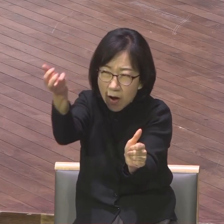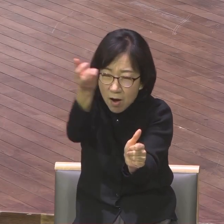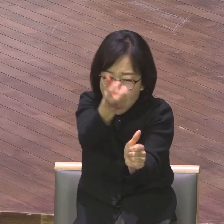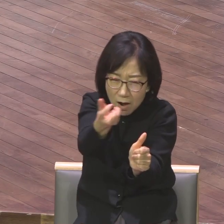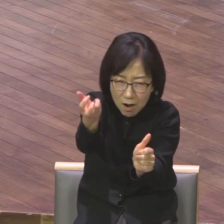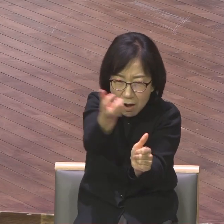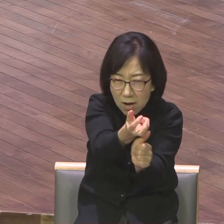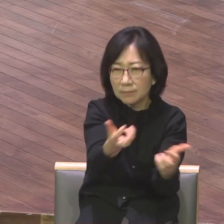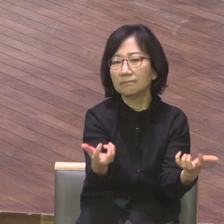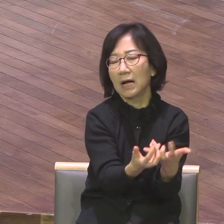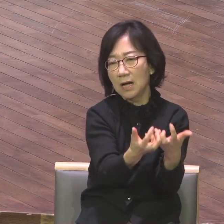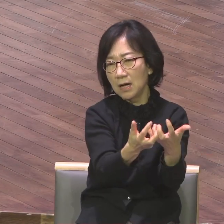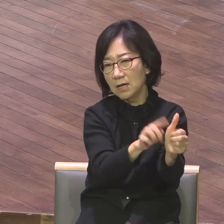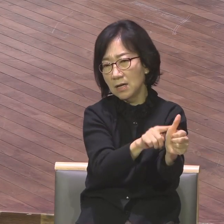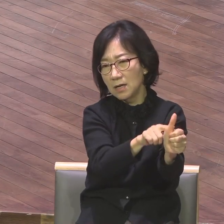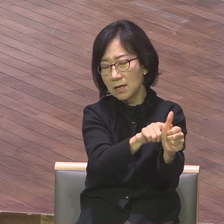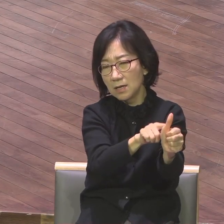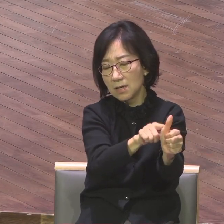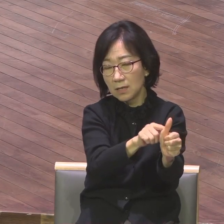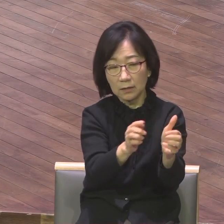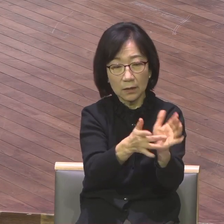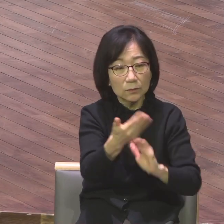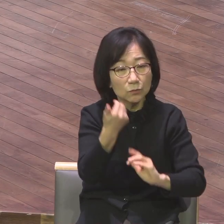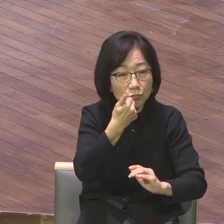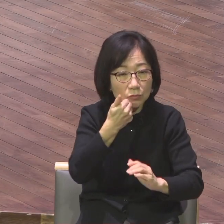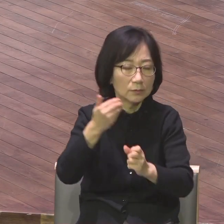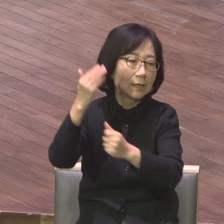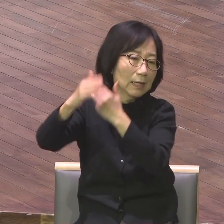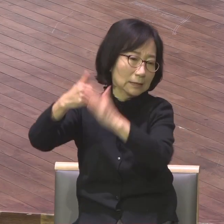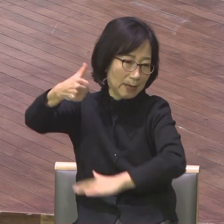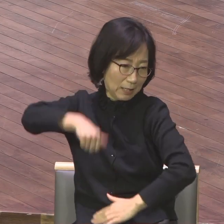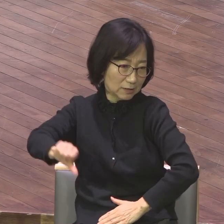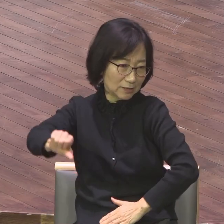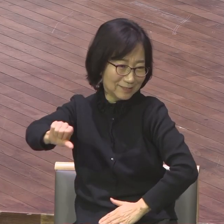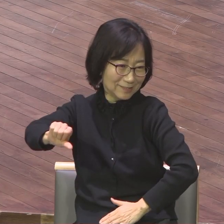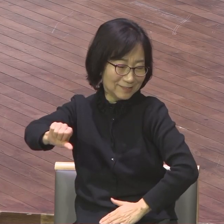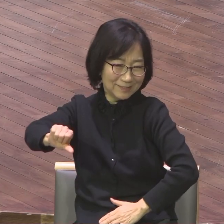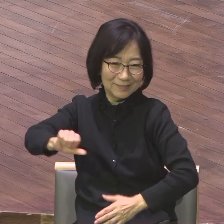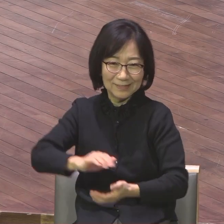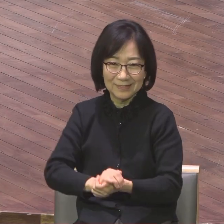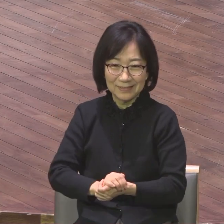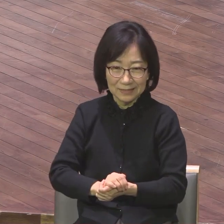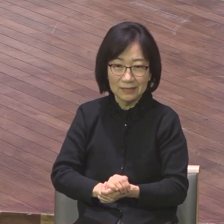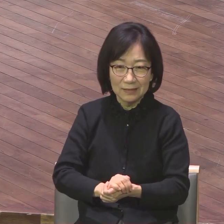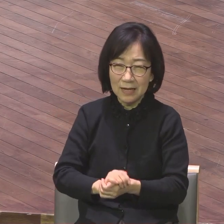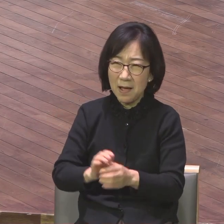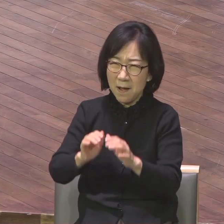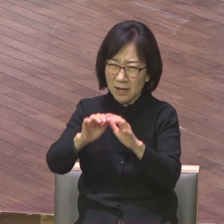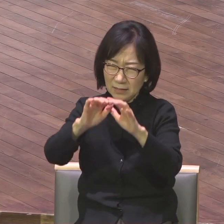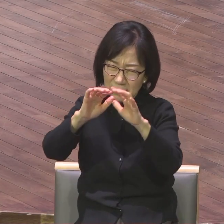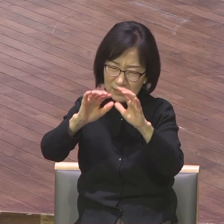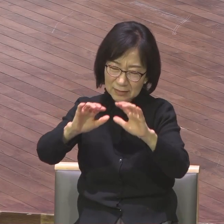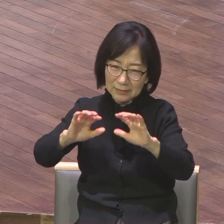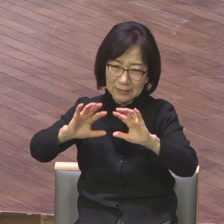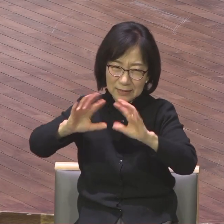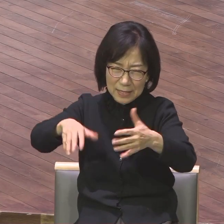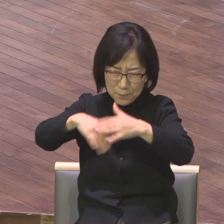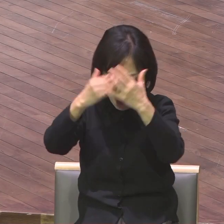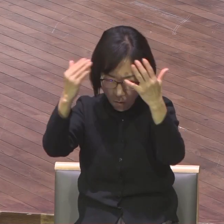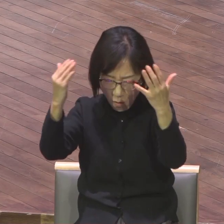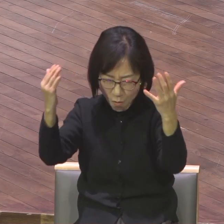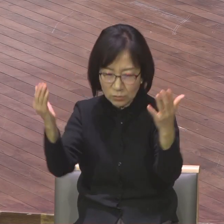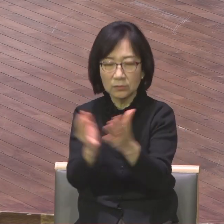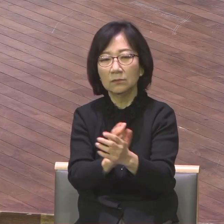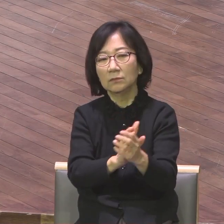있습니다. 예수님은 하나님의 아들이시고 만물이 그 손에 다 달려있다. 다시 말해서